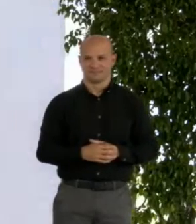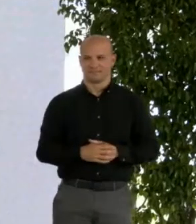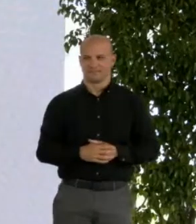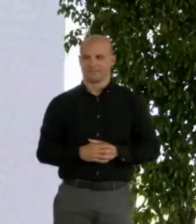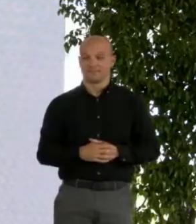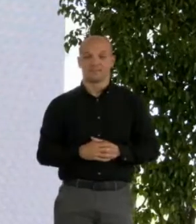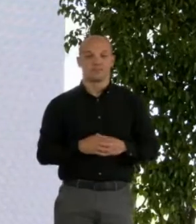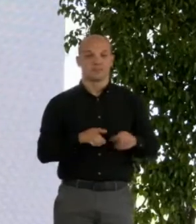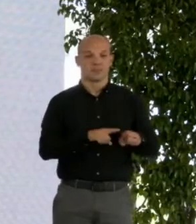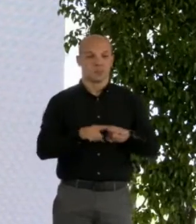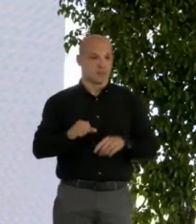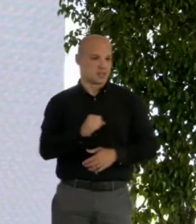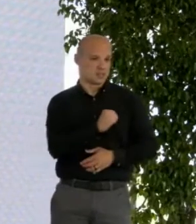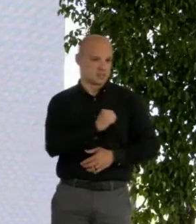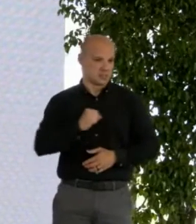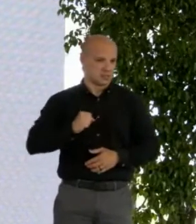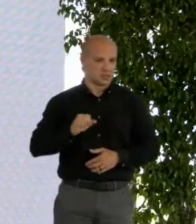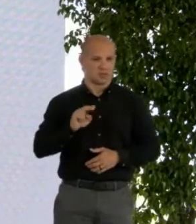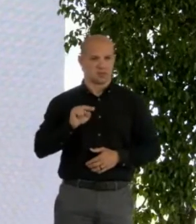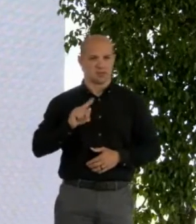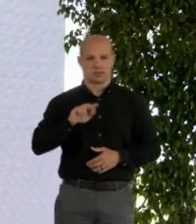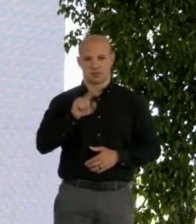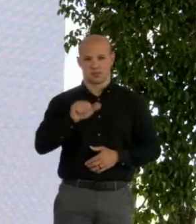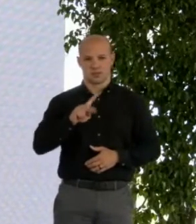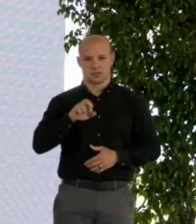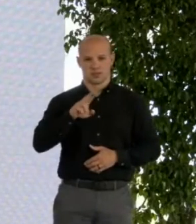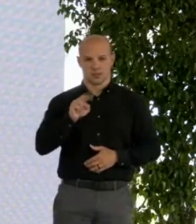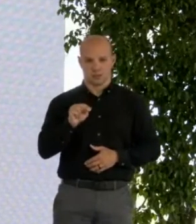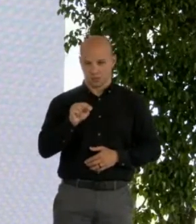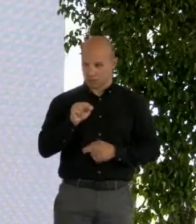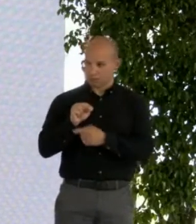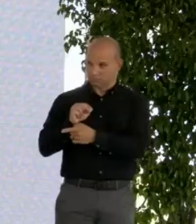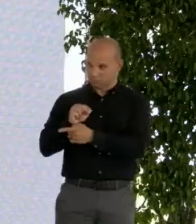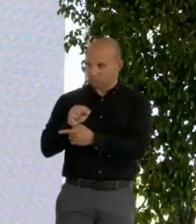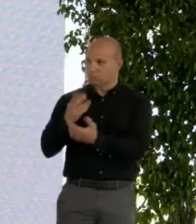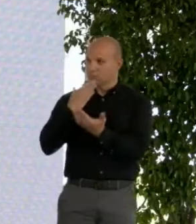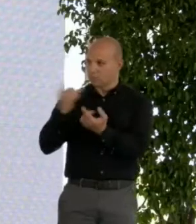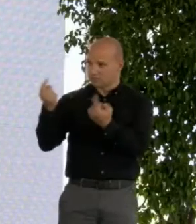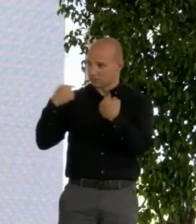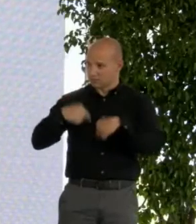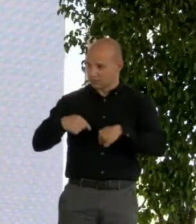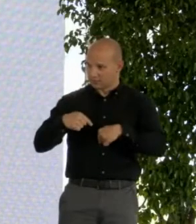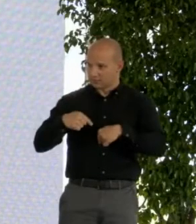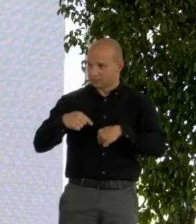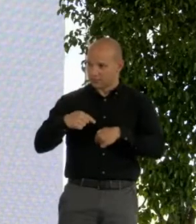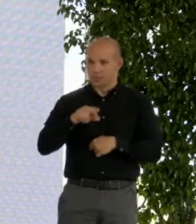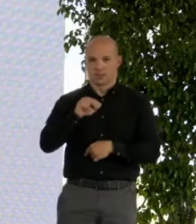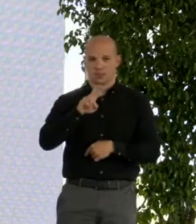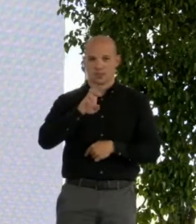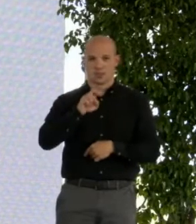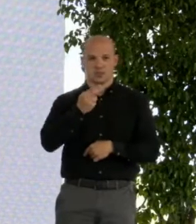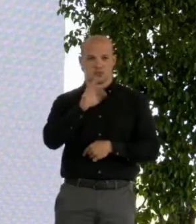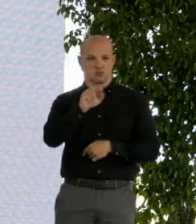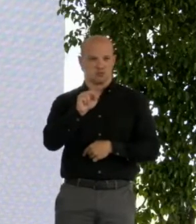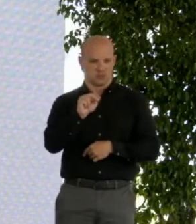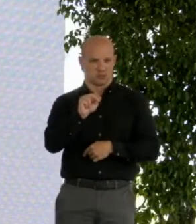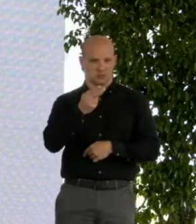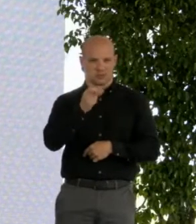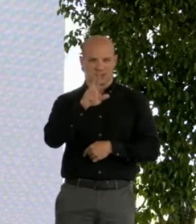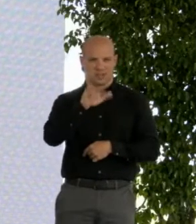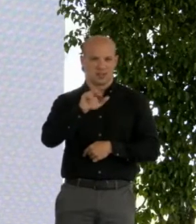Tenemos también a los senadores Nitza Morán y Henry Newman. Muchísimas gracias por estar con nosotros.